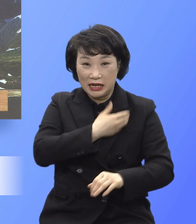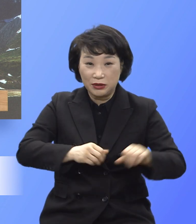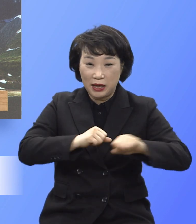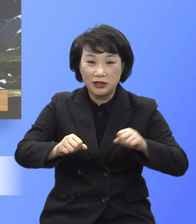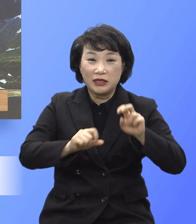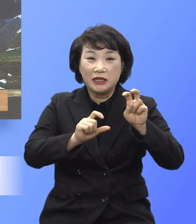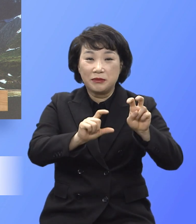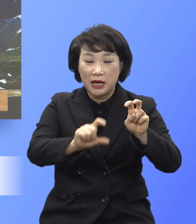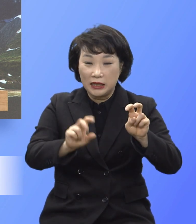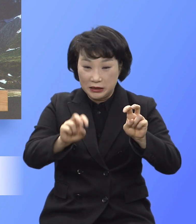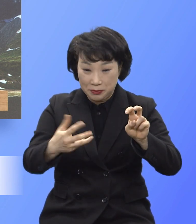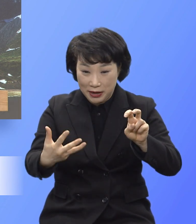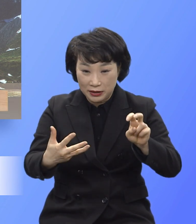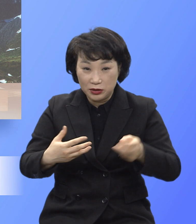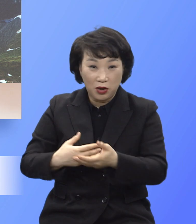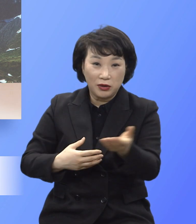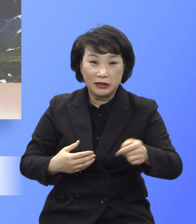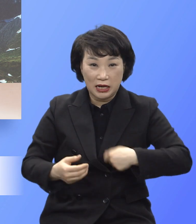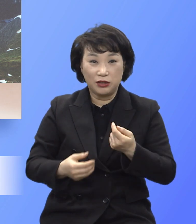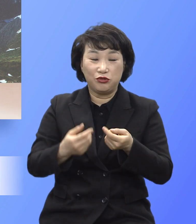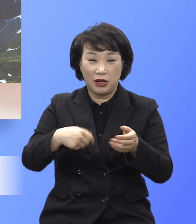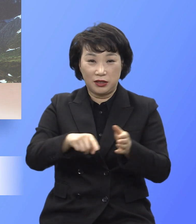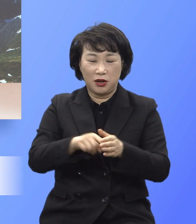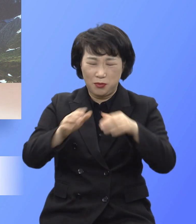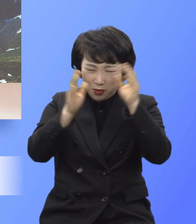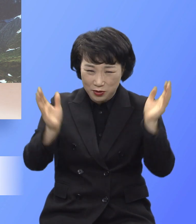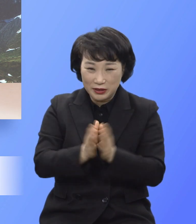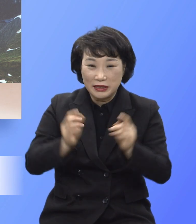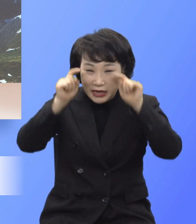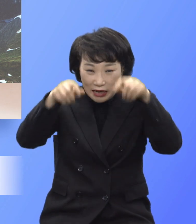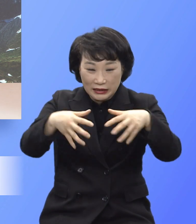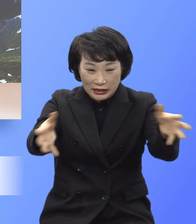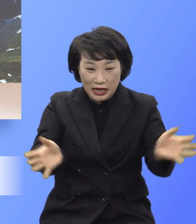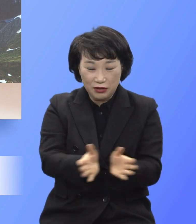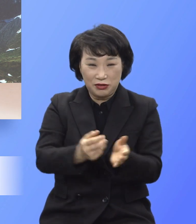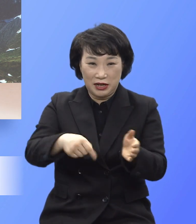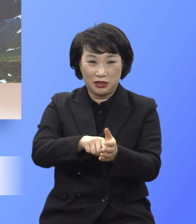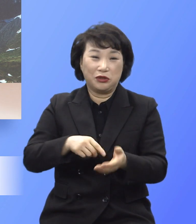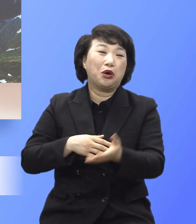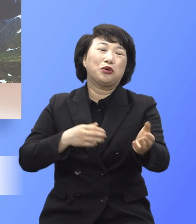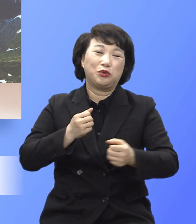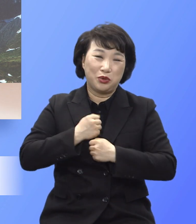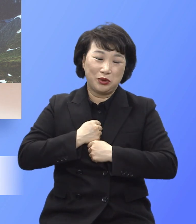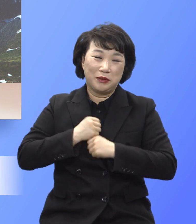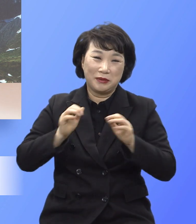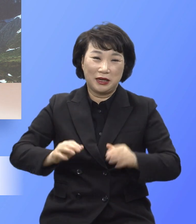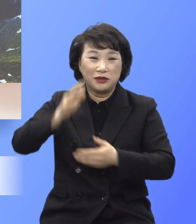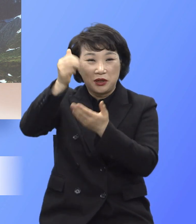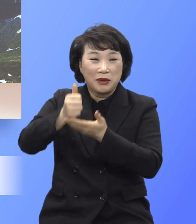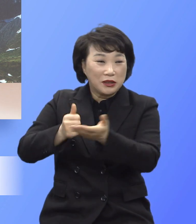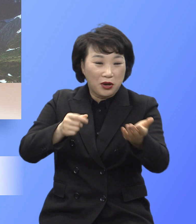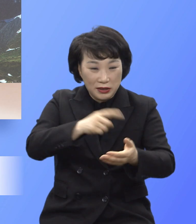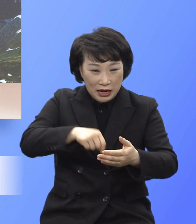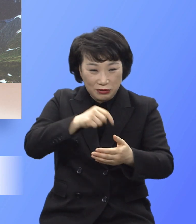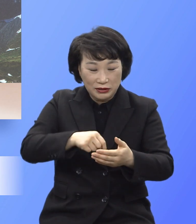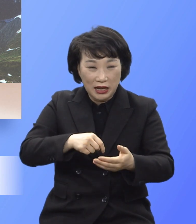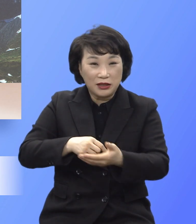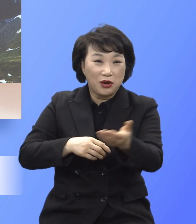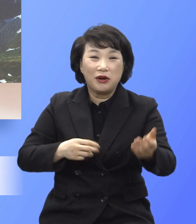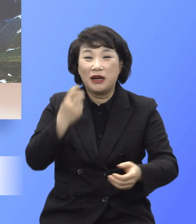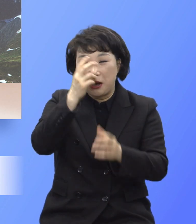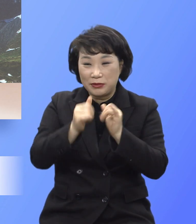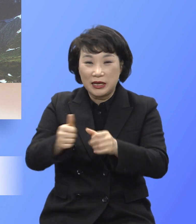사도행전 1장 28절에 너희는 자기를 위해서 온 양떼를 위해 삼가라. 성령이 주 가운데